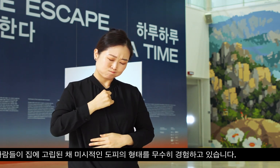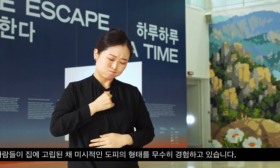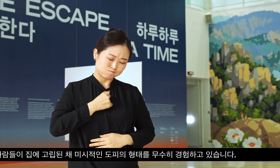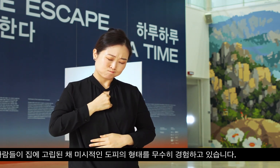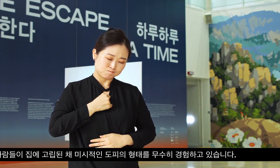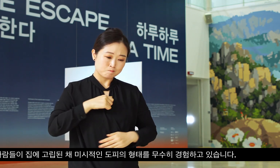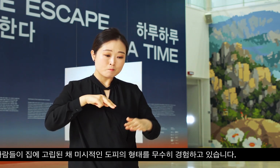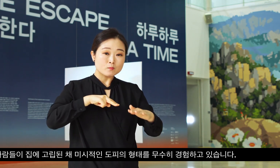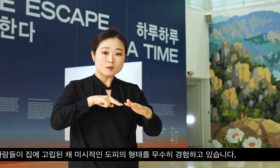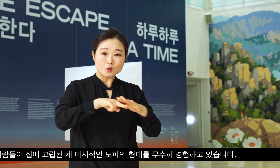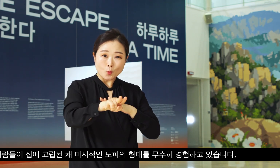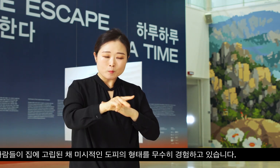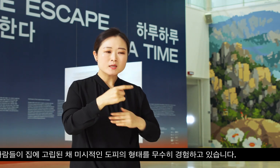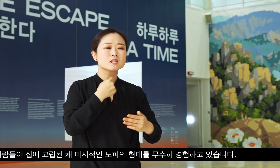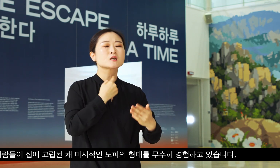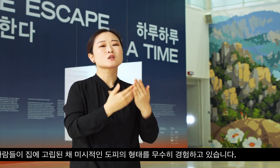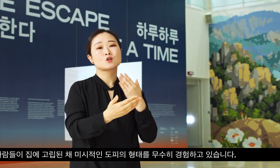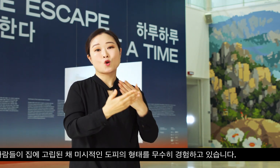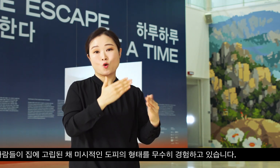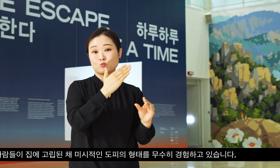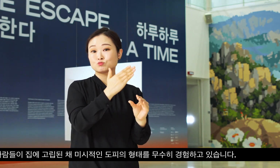미시적인 도피의 형태를 무수히 경험하고 있습니다.